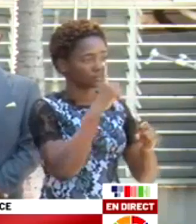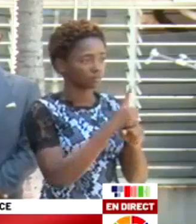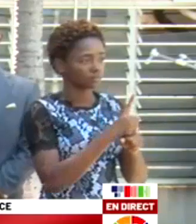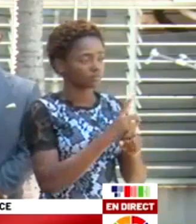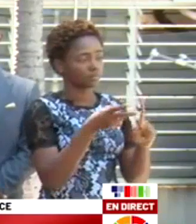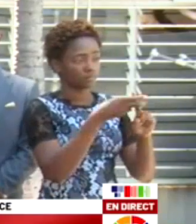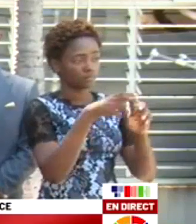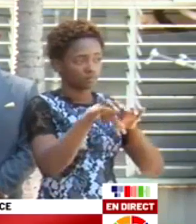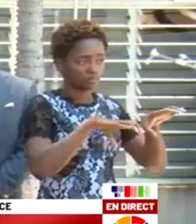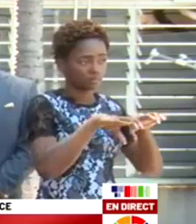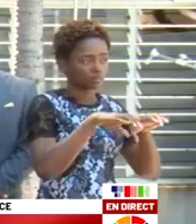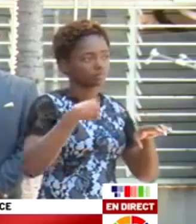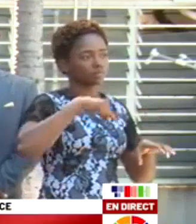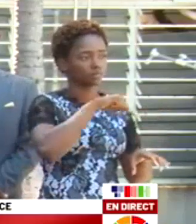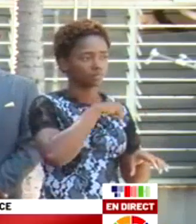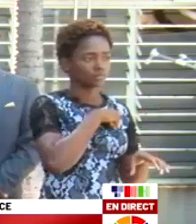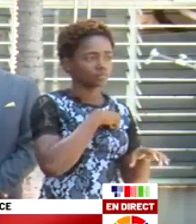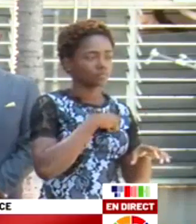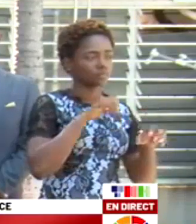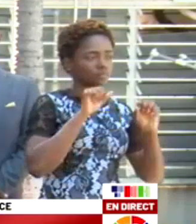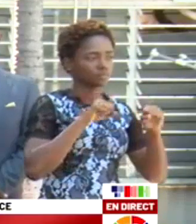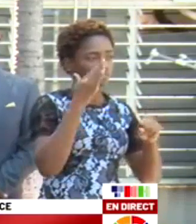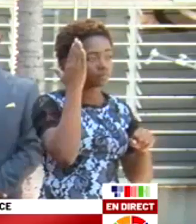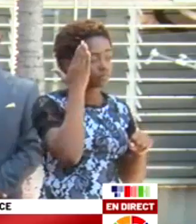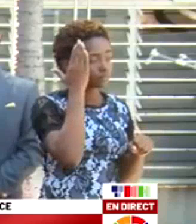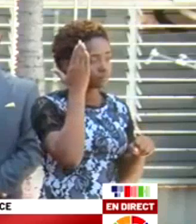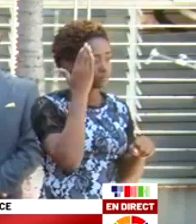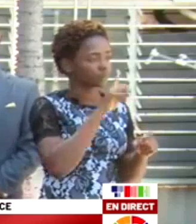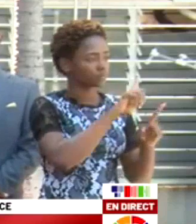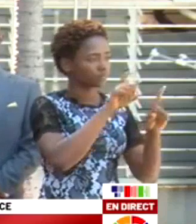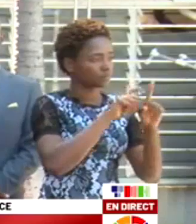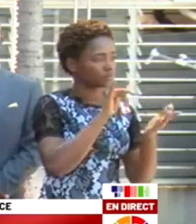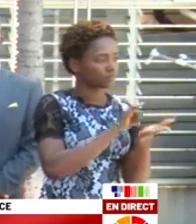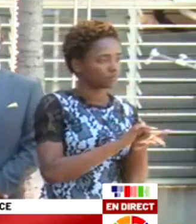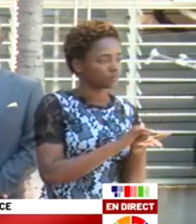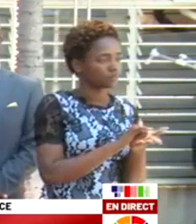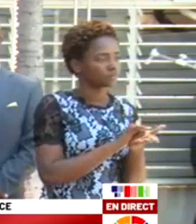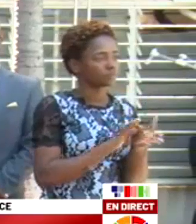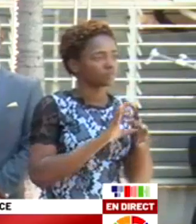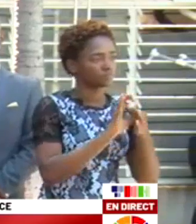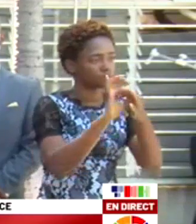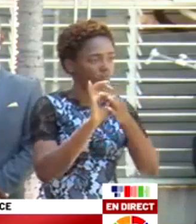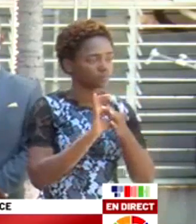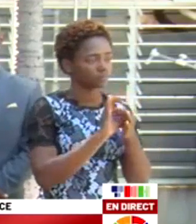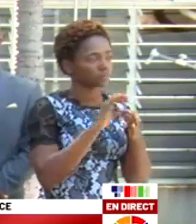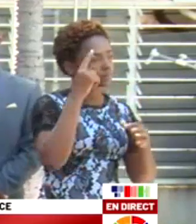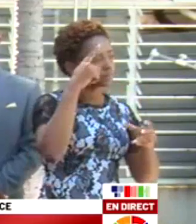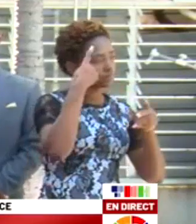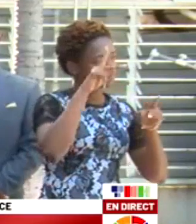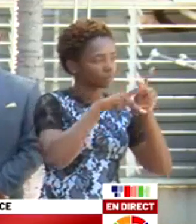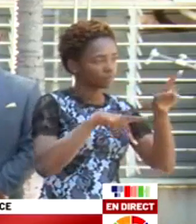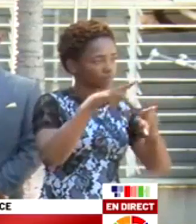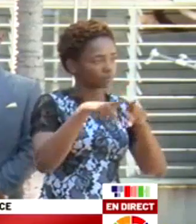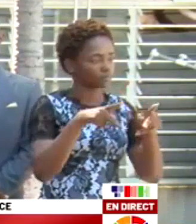automatiquement que le kidnapping n'a fait, nous-mêmes, nous sommes capables de connaître. Et là, ça, collaboration population,